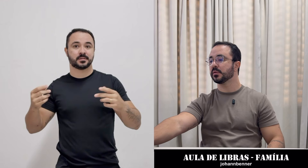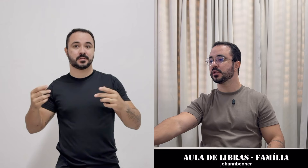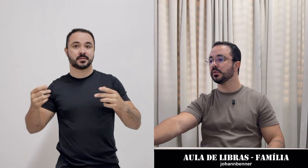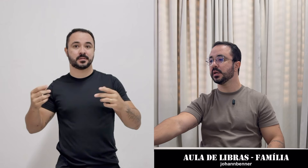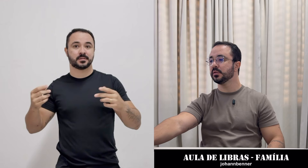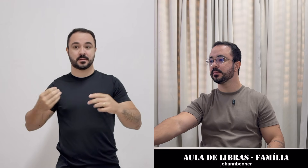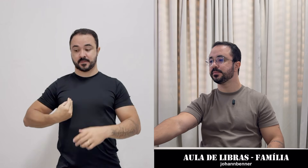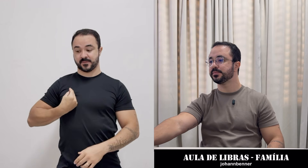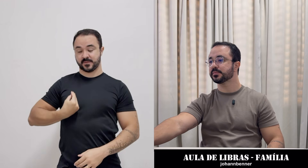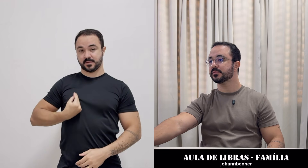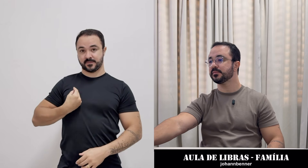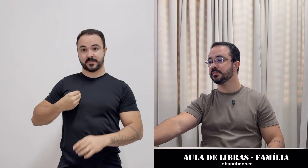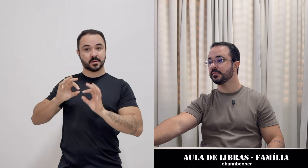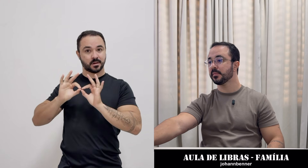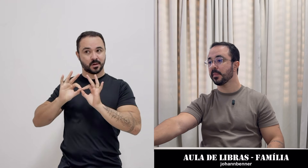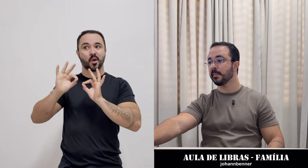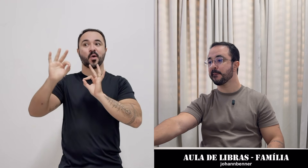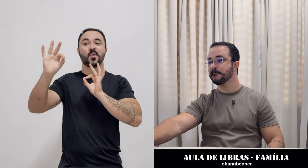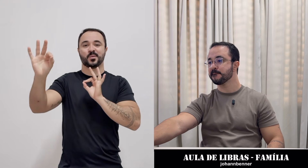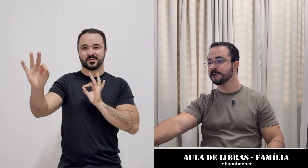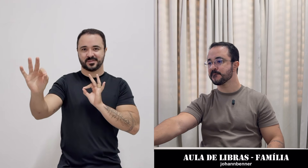Ó, continuando.